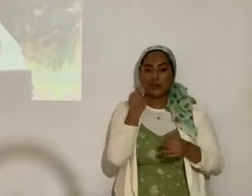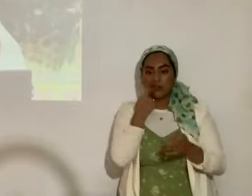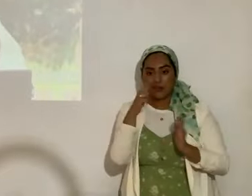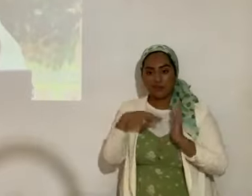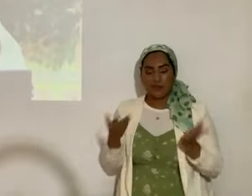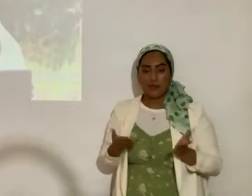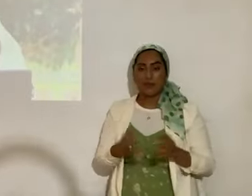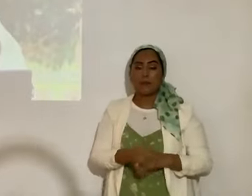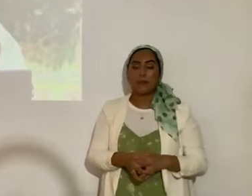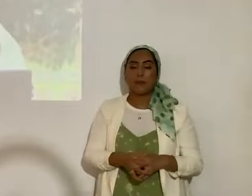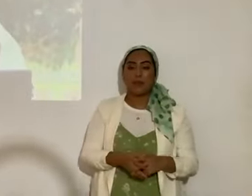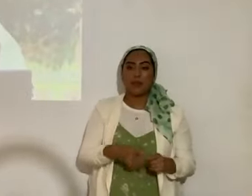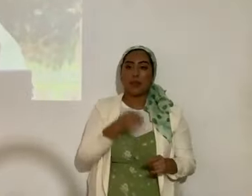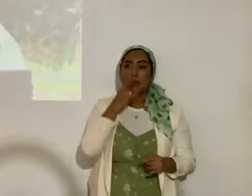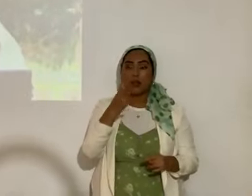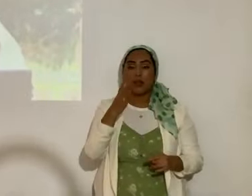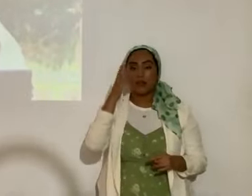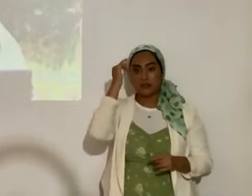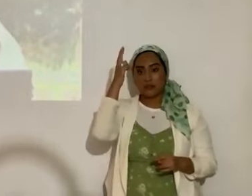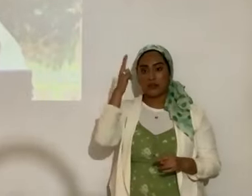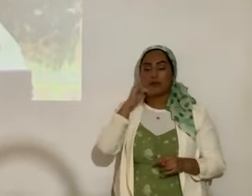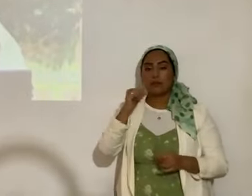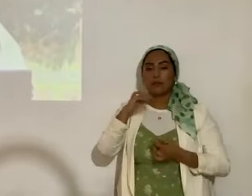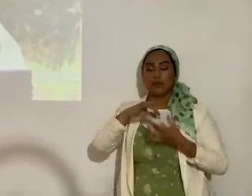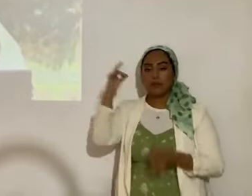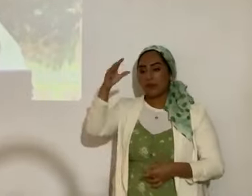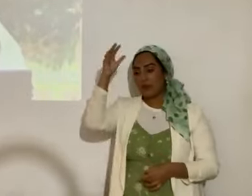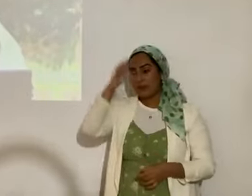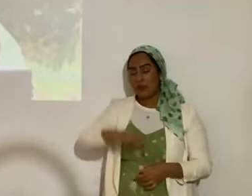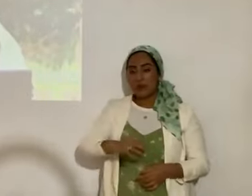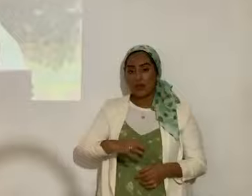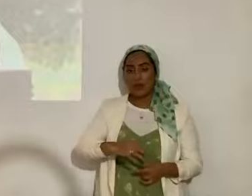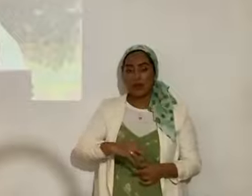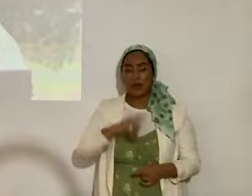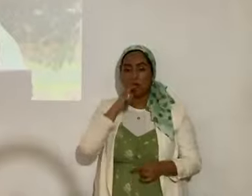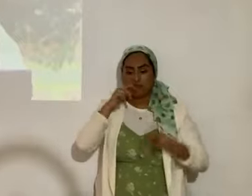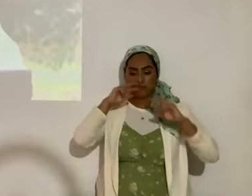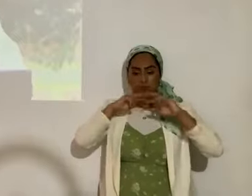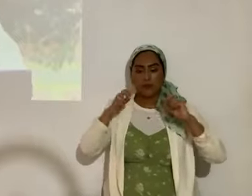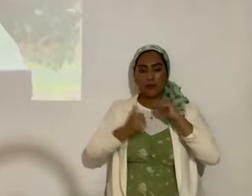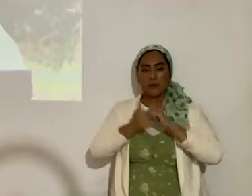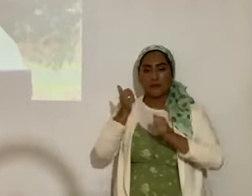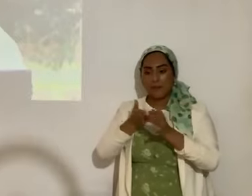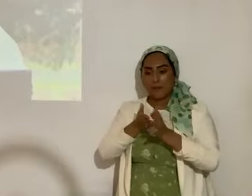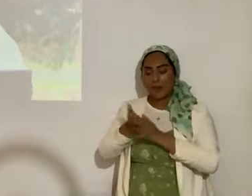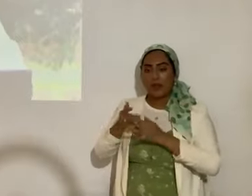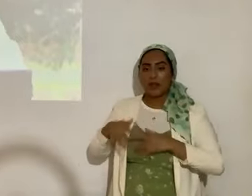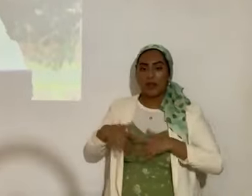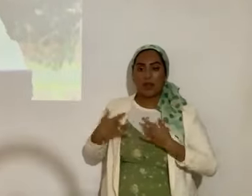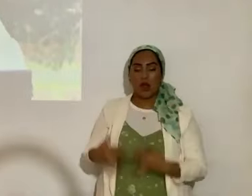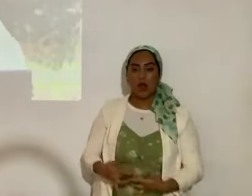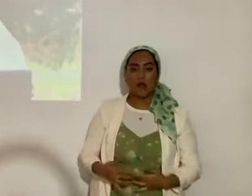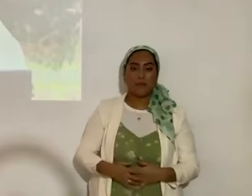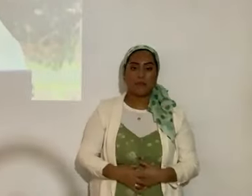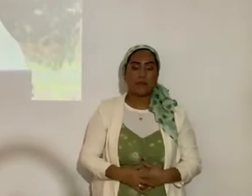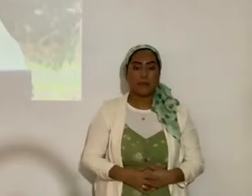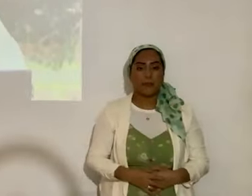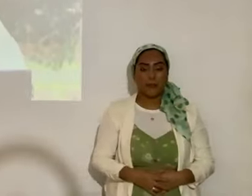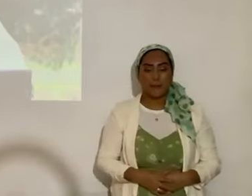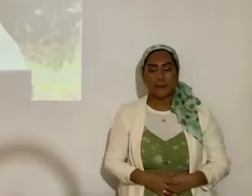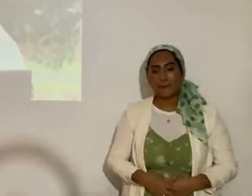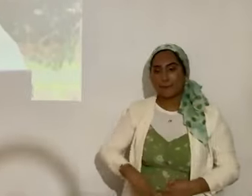acabamos de leer lámpara de Yahweh es el espíritu del hombre la cual escudriña lo más profundo del corazón vuelvo